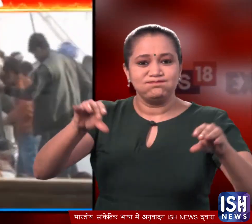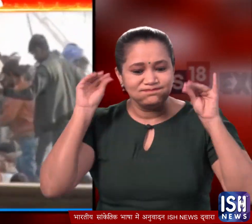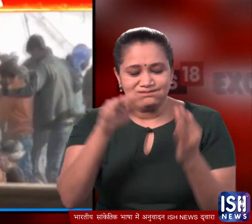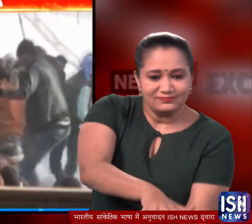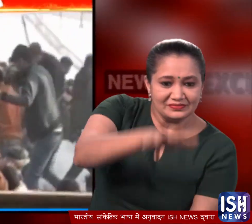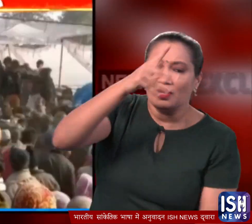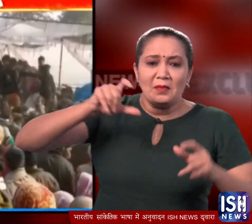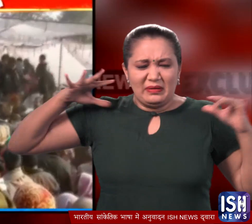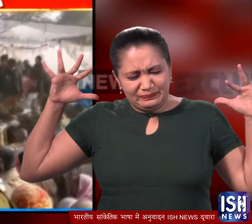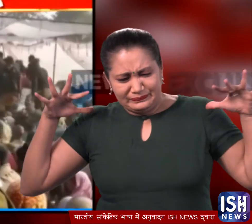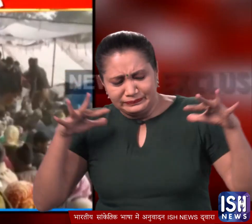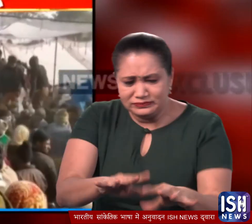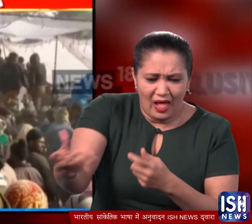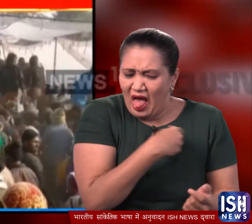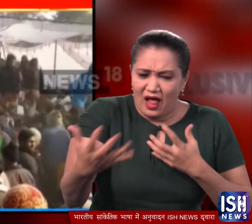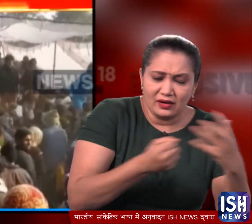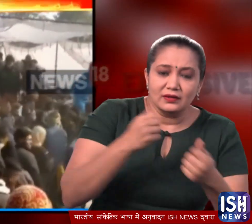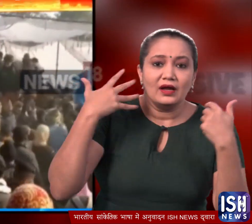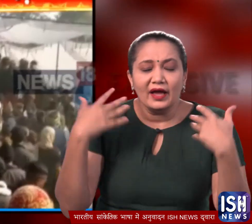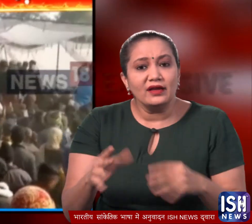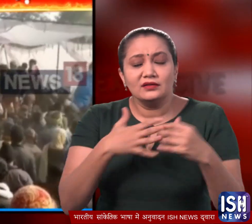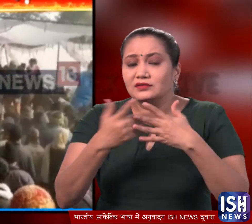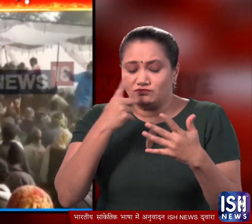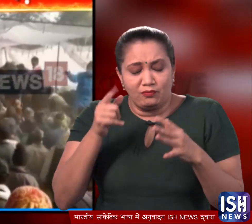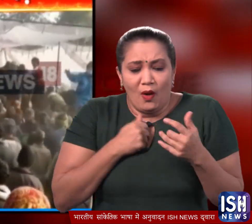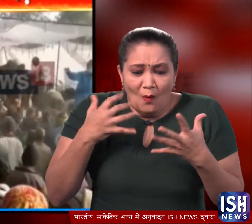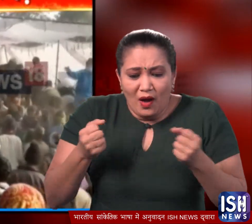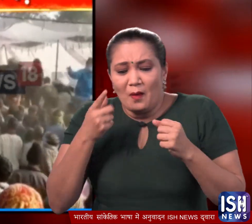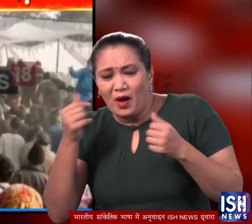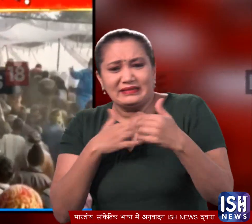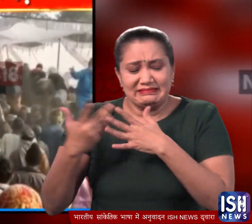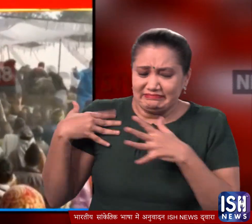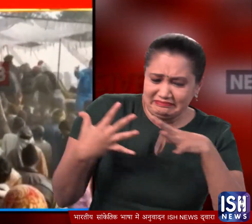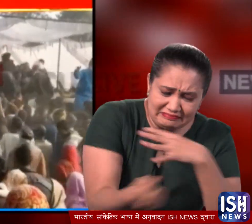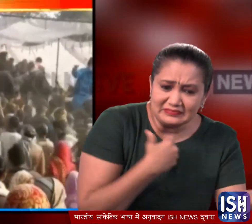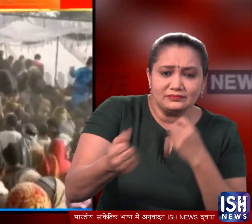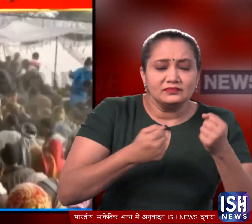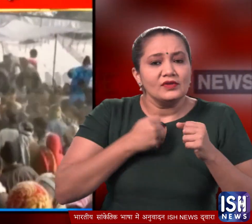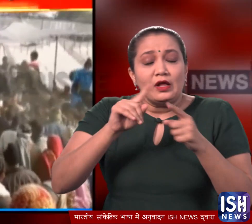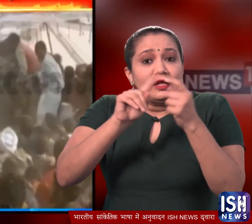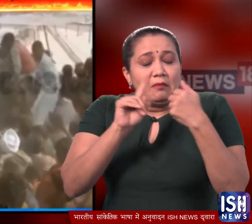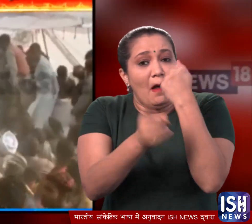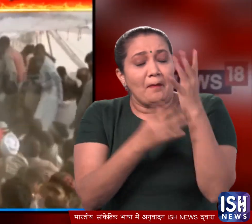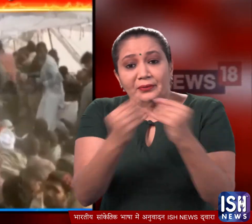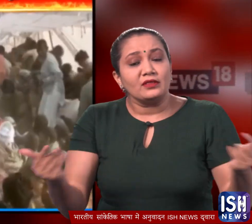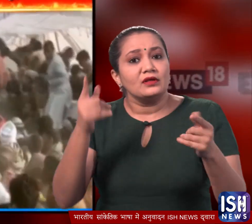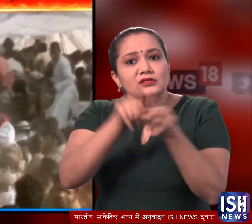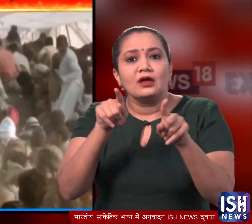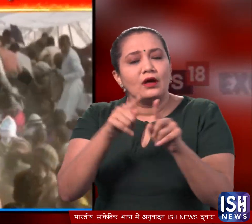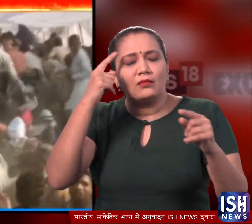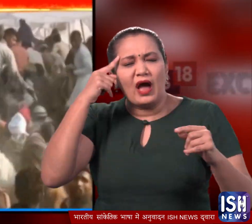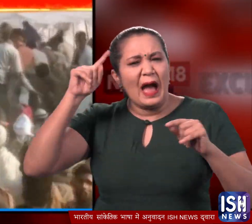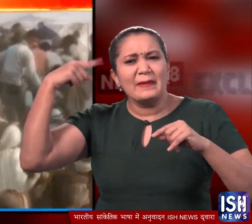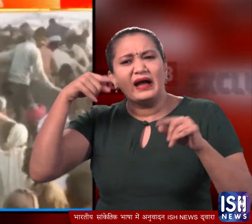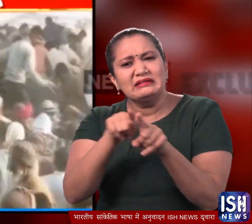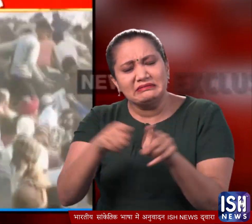जैसे धावा ही बोल दिया। भीड़ में शामिल हर आदमी कंबल तक पहुंचने में ऐसे जुट गया जैसे वो दुनिया का आखिरी कंबल हो। इस लूट के चक्कर में लोगों